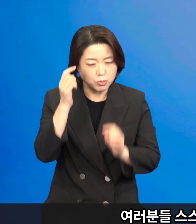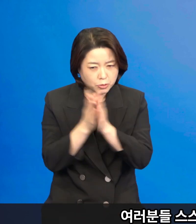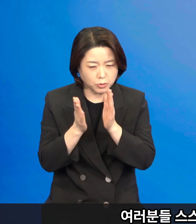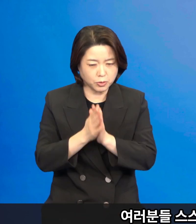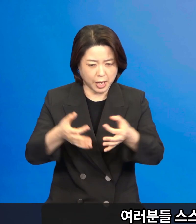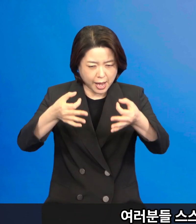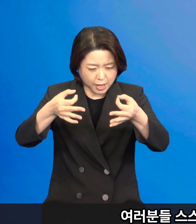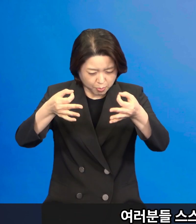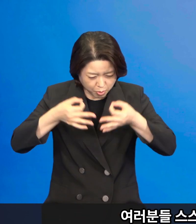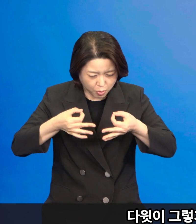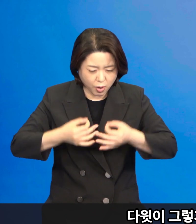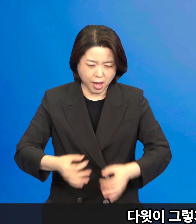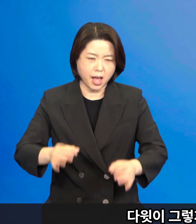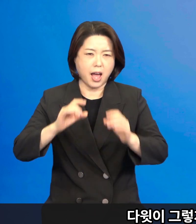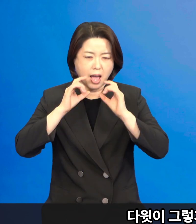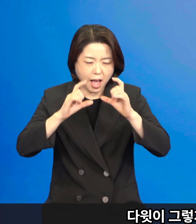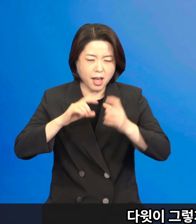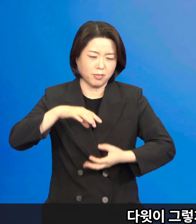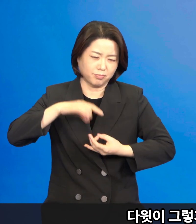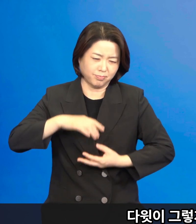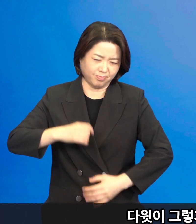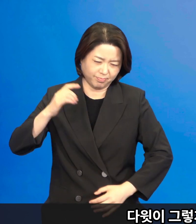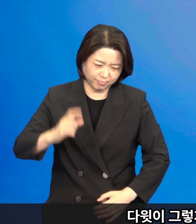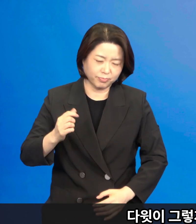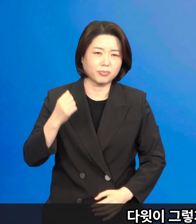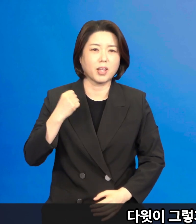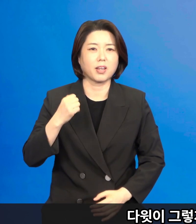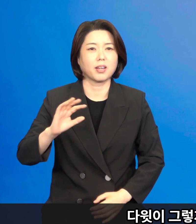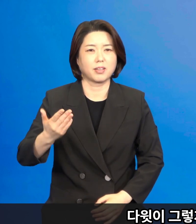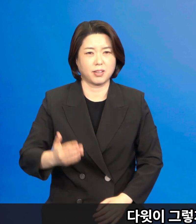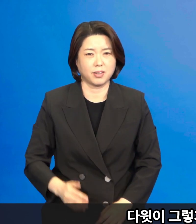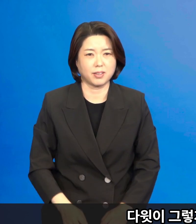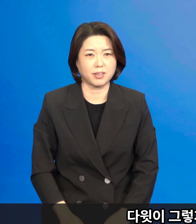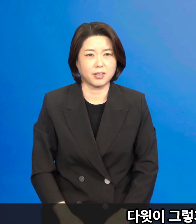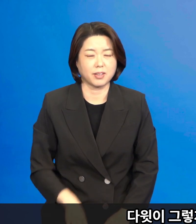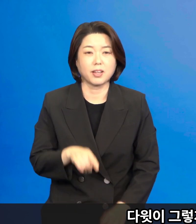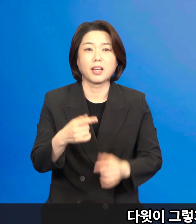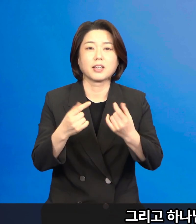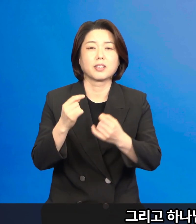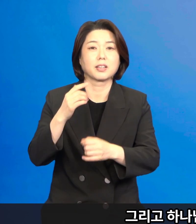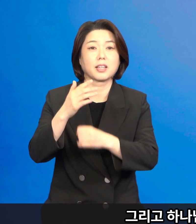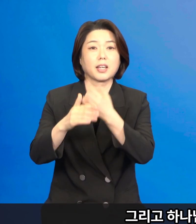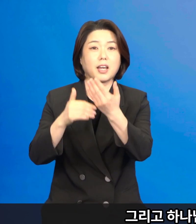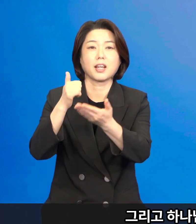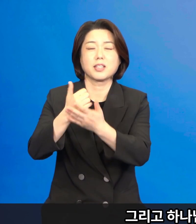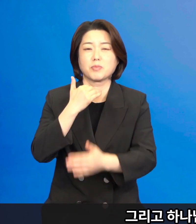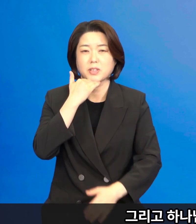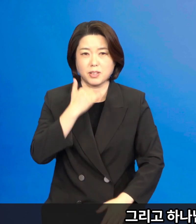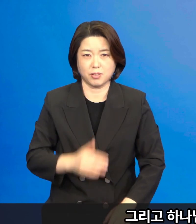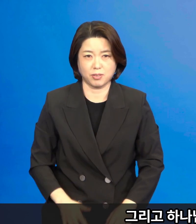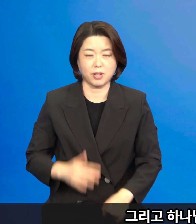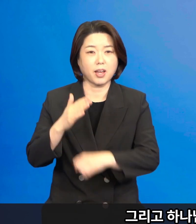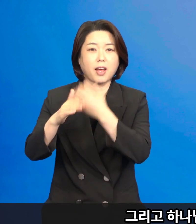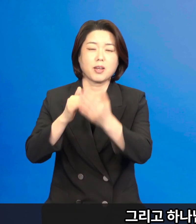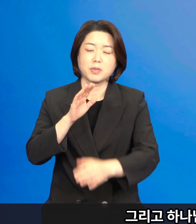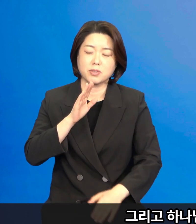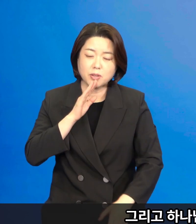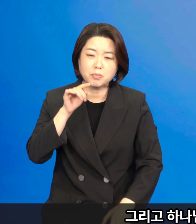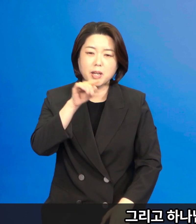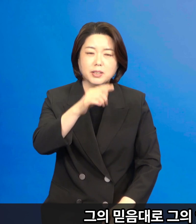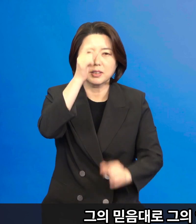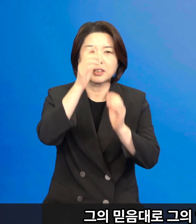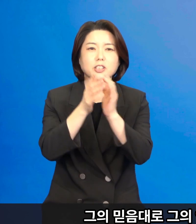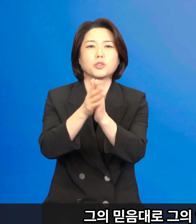돼요. 다윗이 그렇게 하나님을 기다립니다. 그리고 하나님은 정말 그의